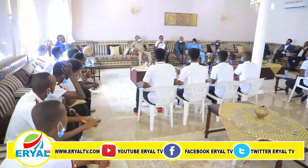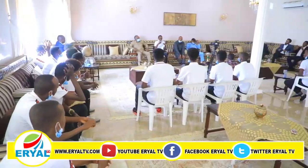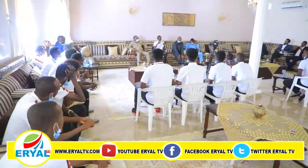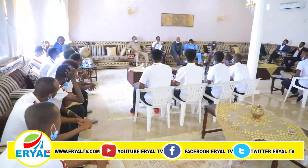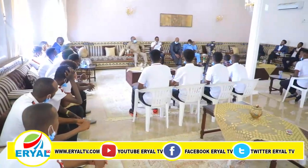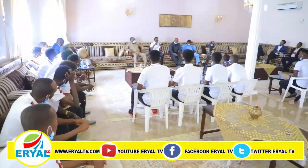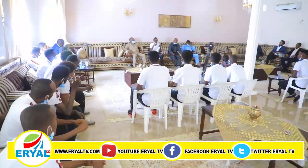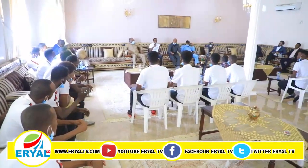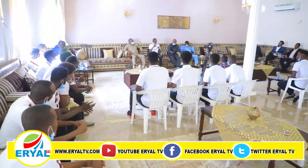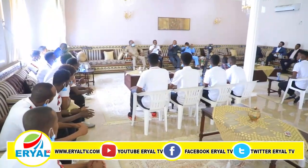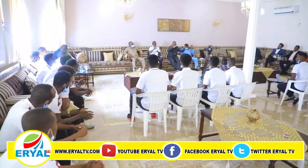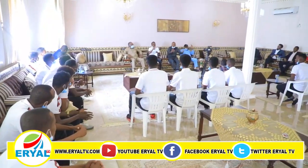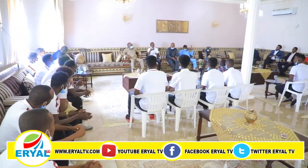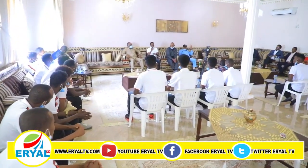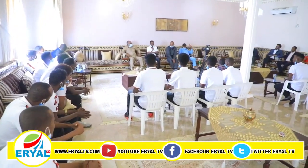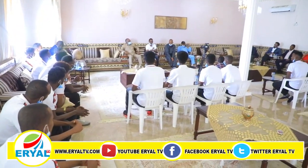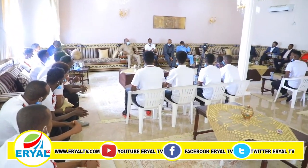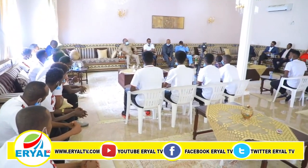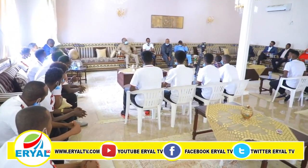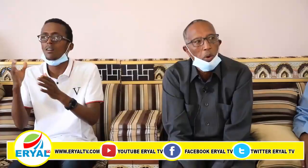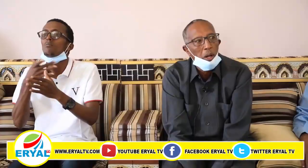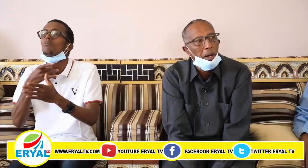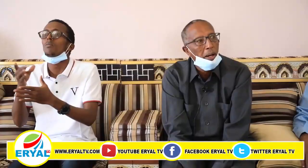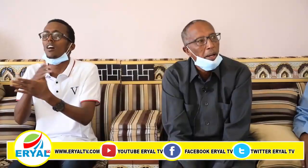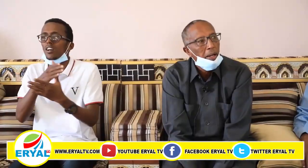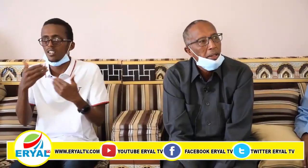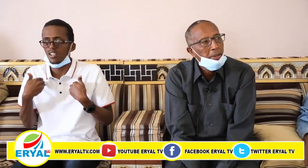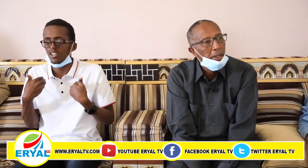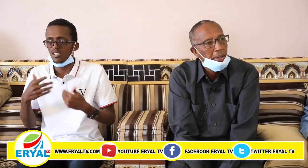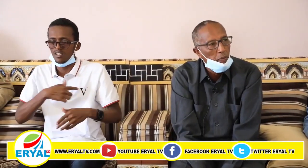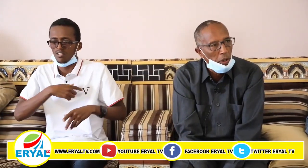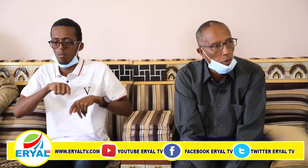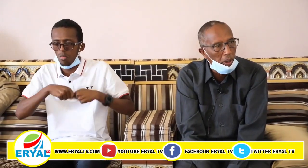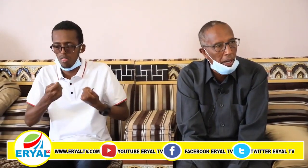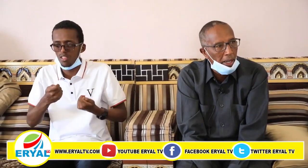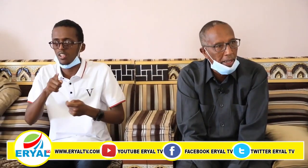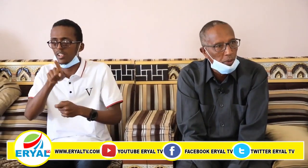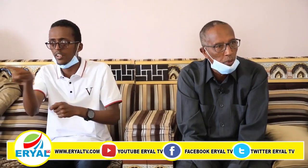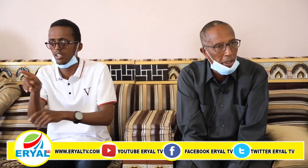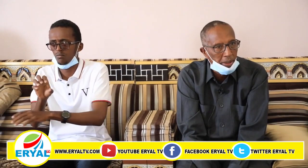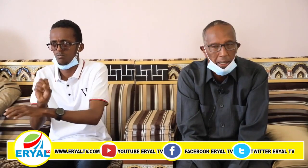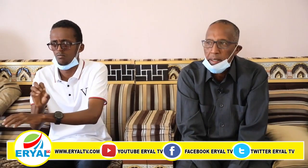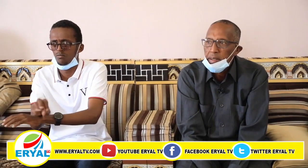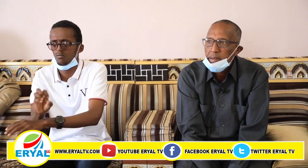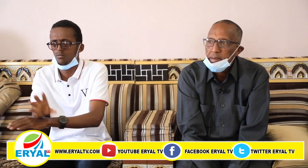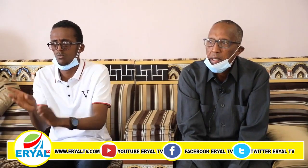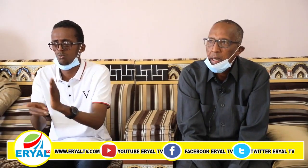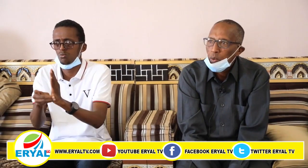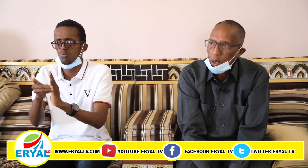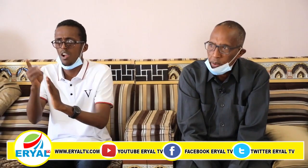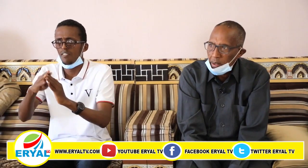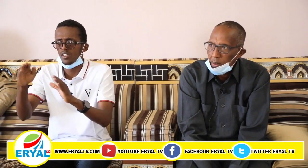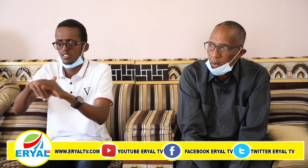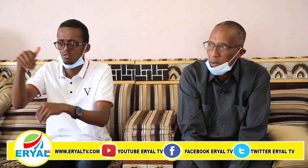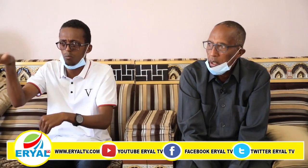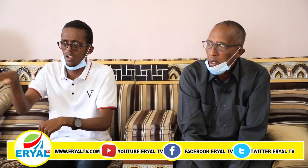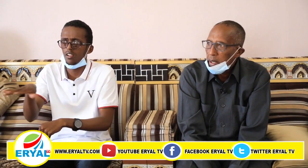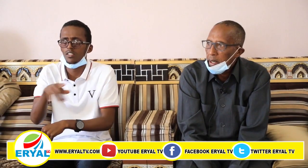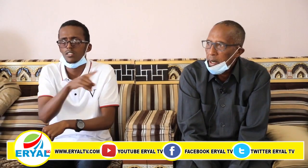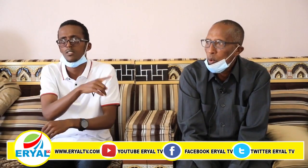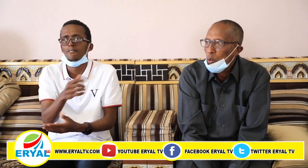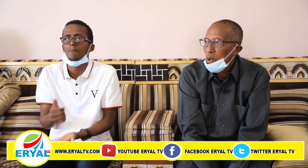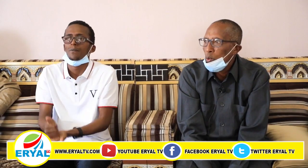inay guryaha ka celiyeen rag iyo dumarba inaad kuwaana dadkaa faradhugana aada aada ugu dadaashaan annaga waan idin garab